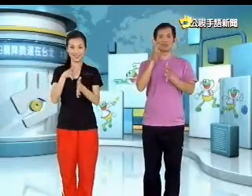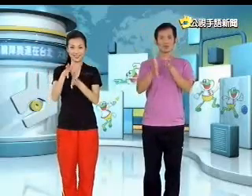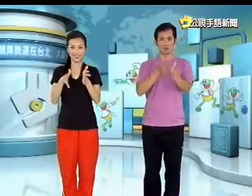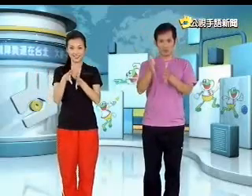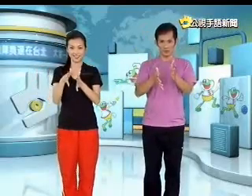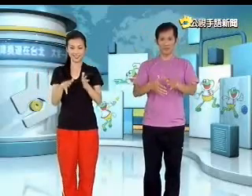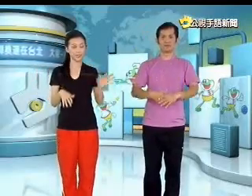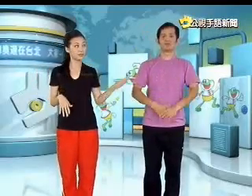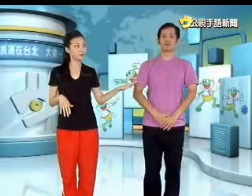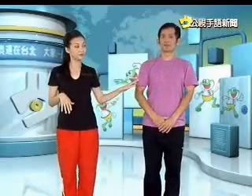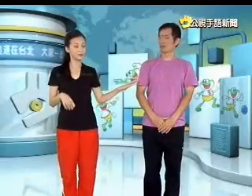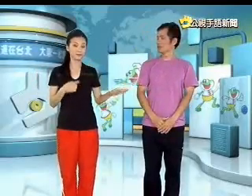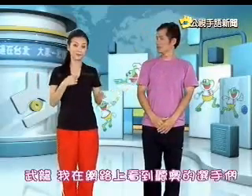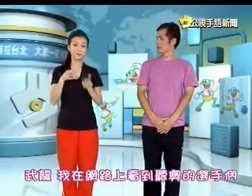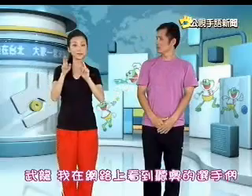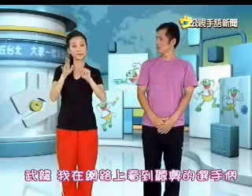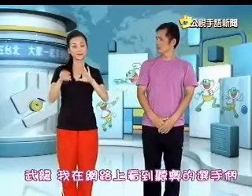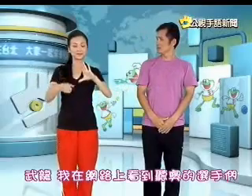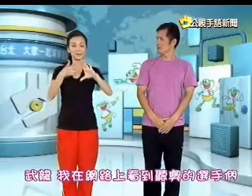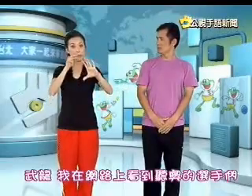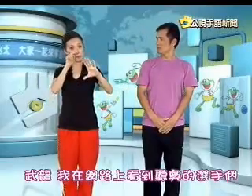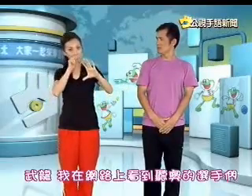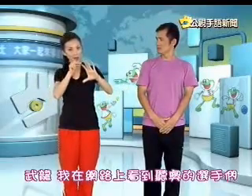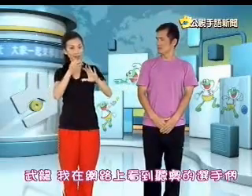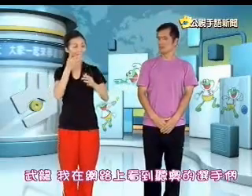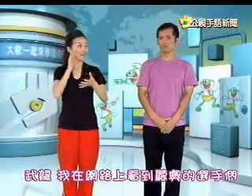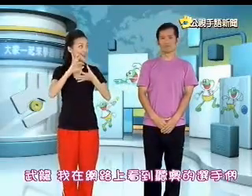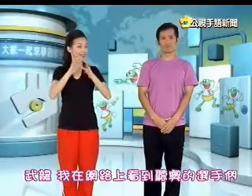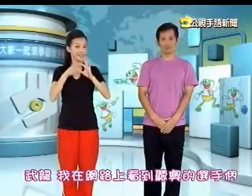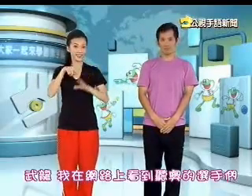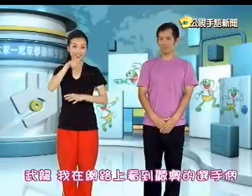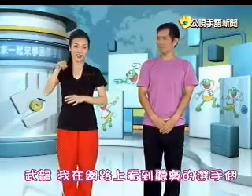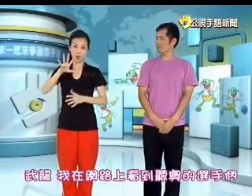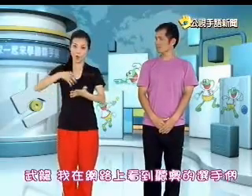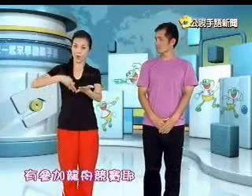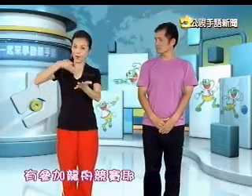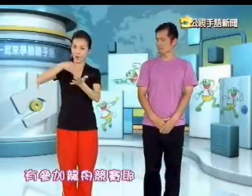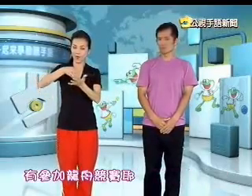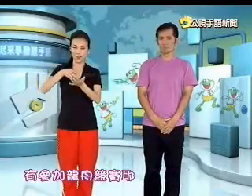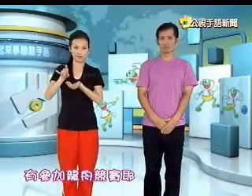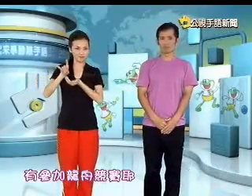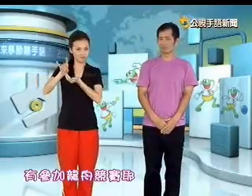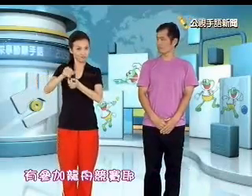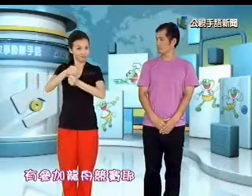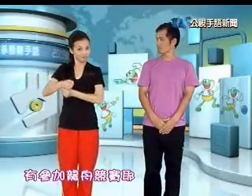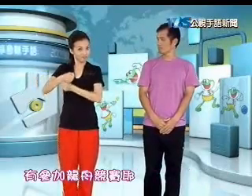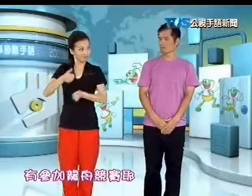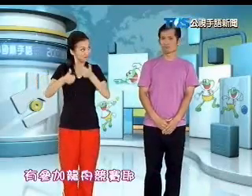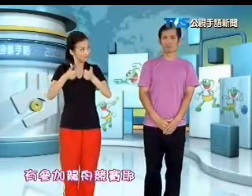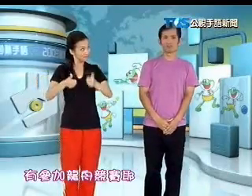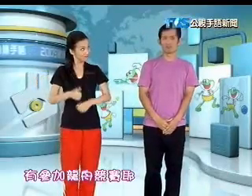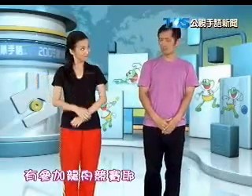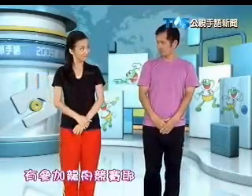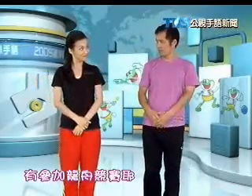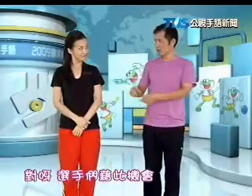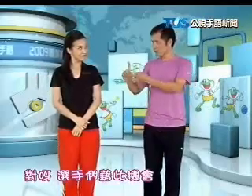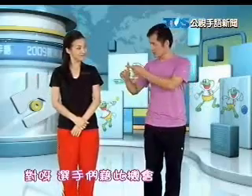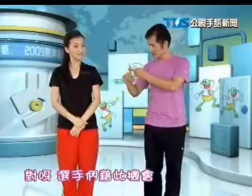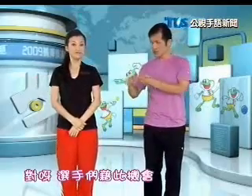国际手语。 哎，武龙，我在网络上看到听奥的选手们有参加龙舟竞赛耶。 嘿，对